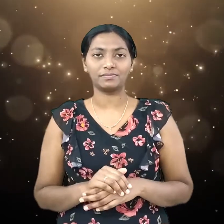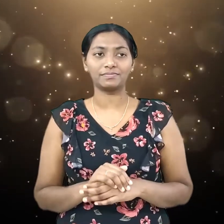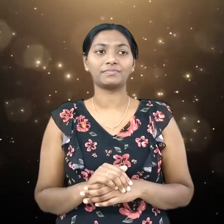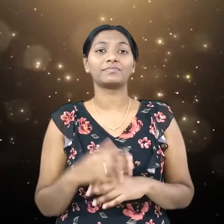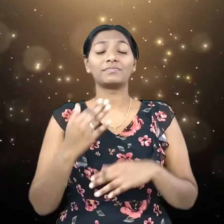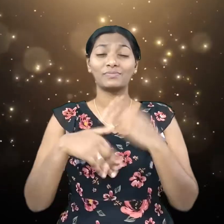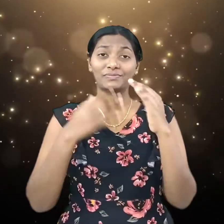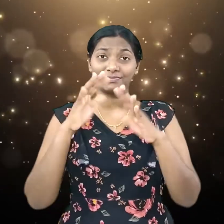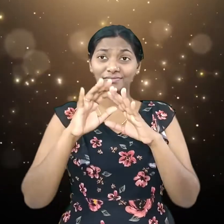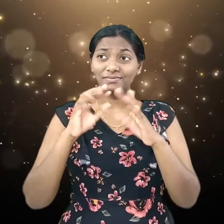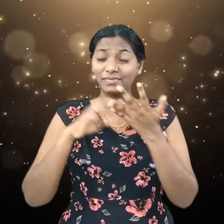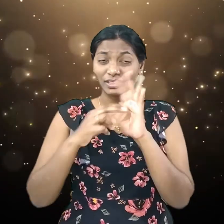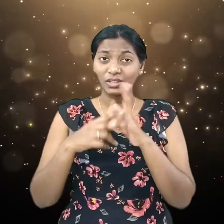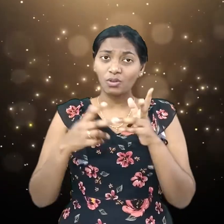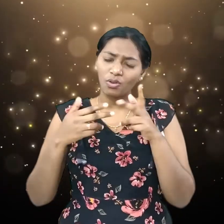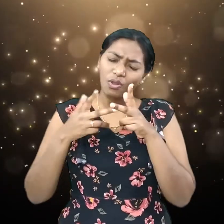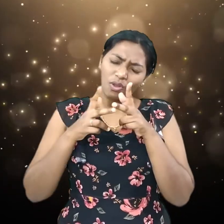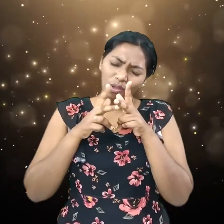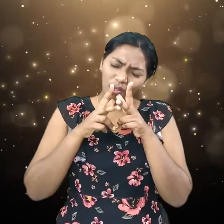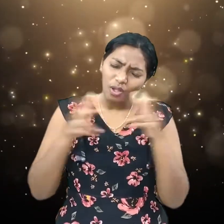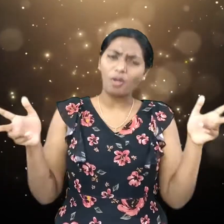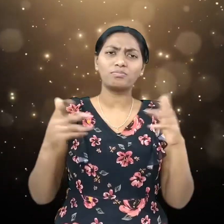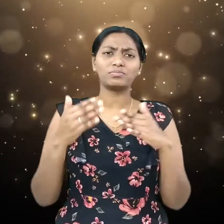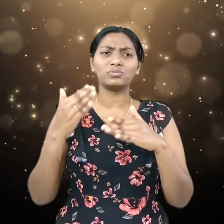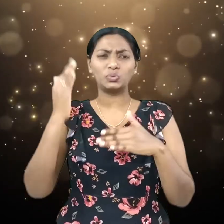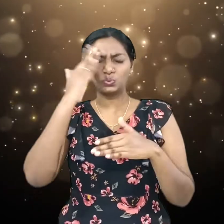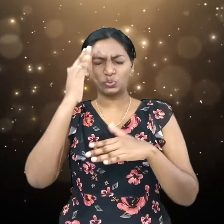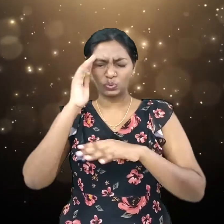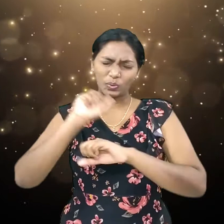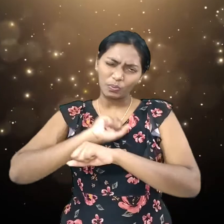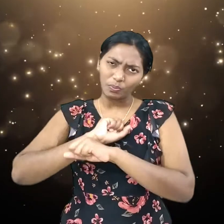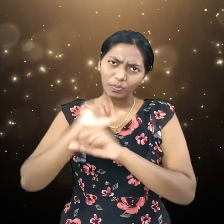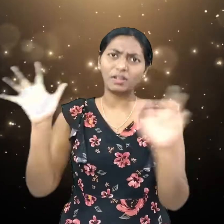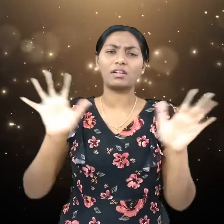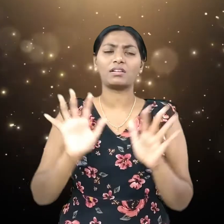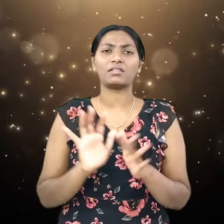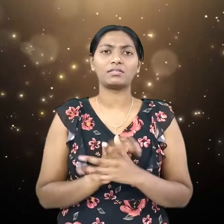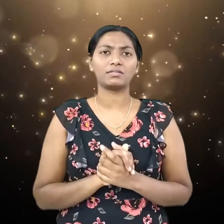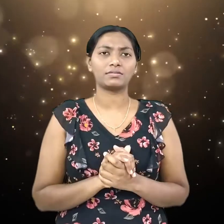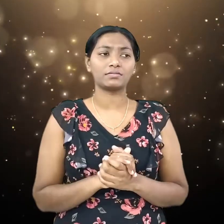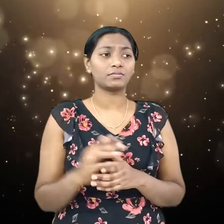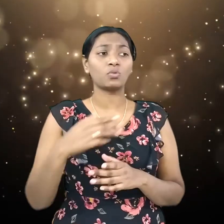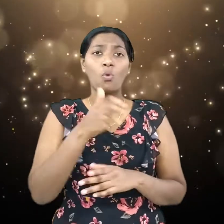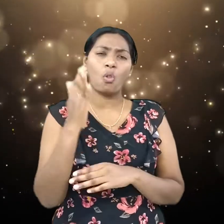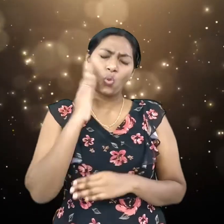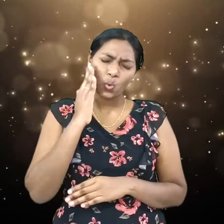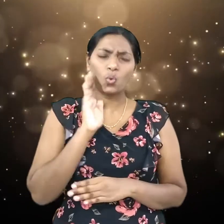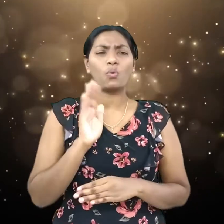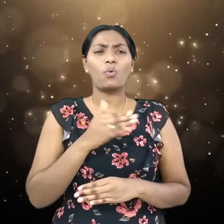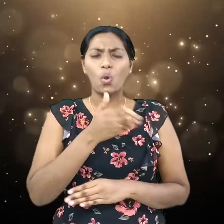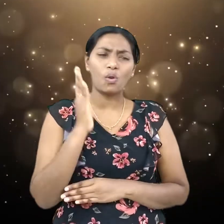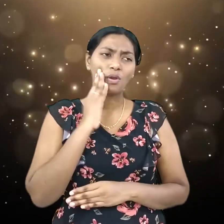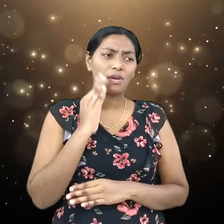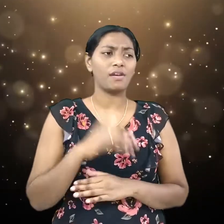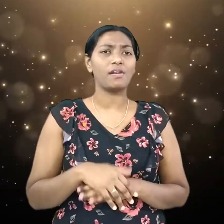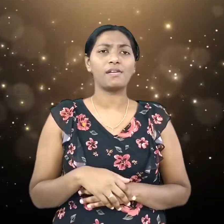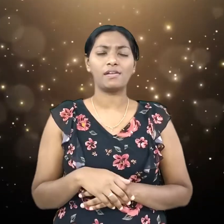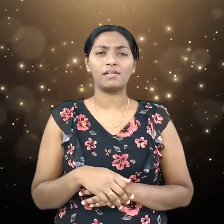प्रति सब पर करूं, बोले सबको पता लगेगा। एंड टू मेक ऑल मैन सी व्हाट इज द, हिंदी में उन्होंने